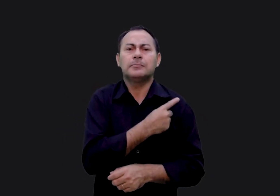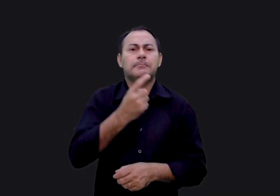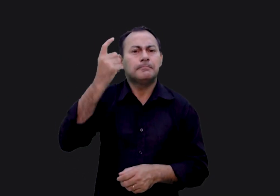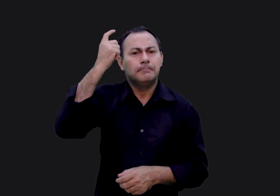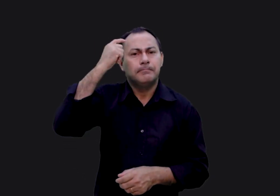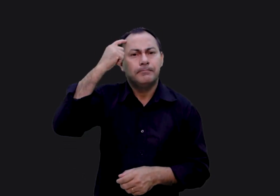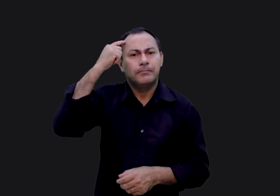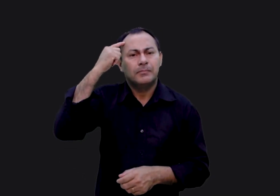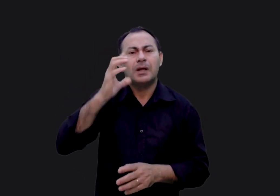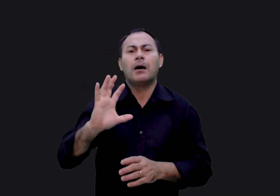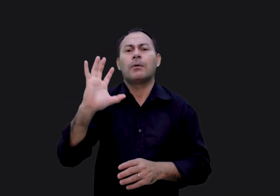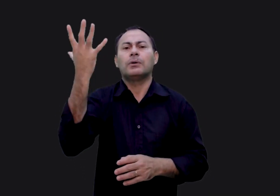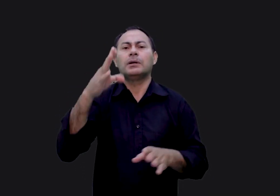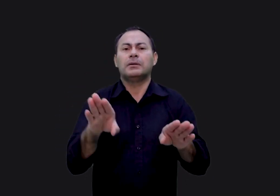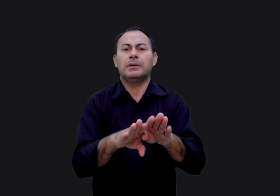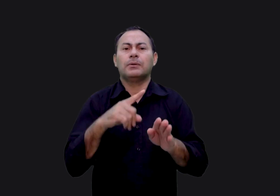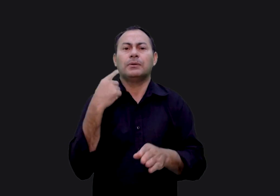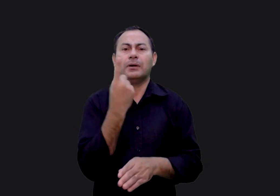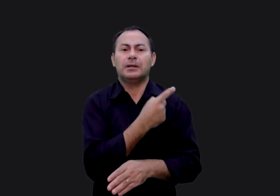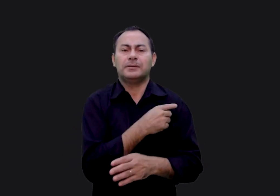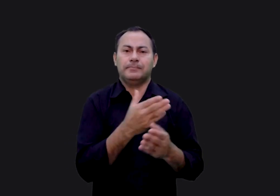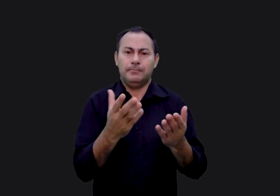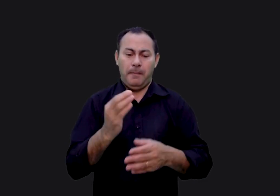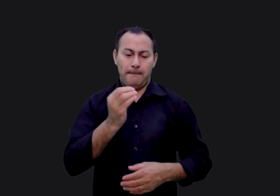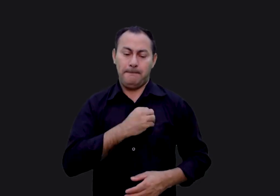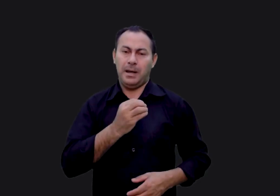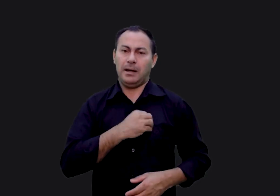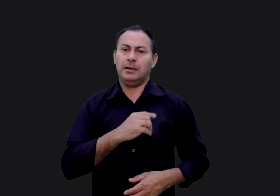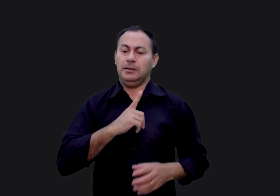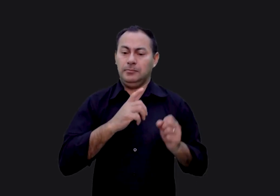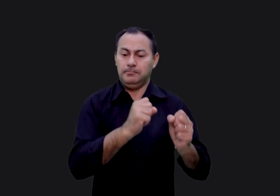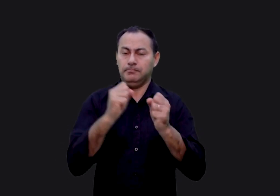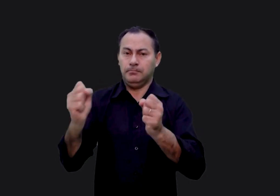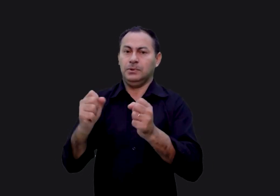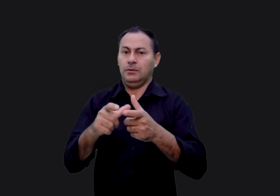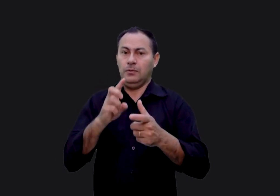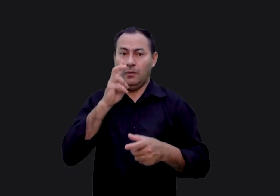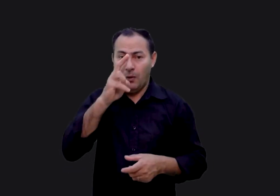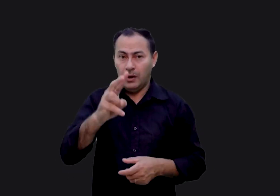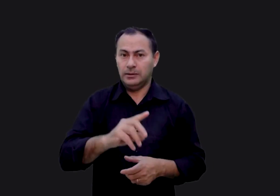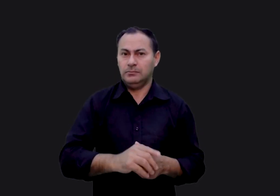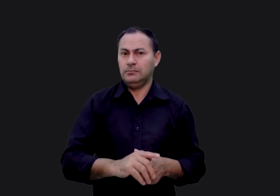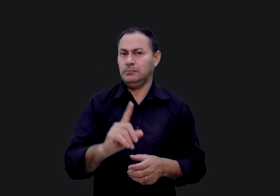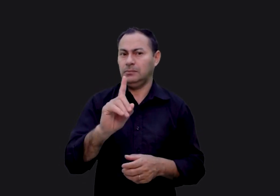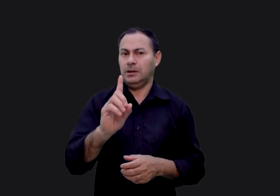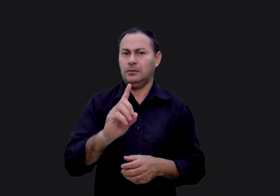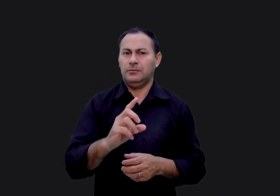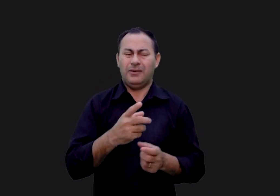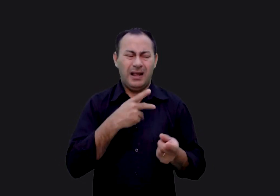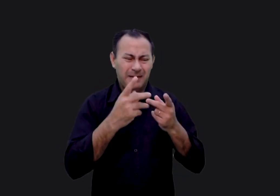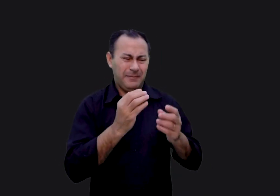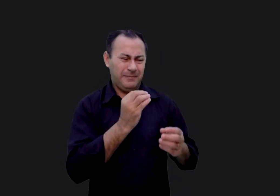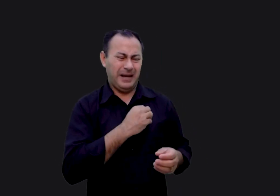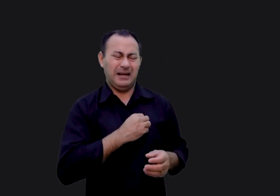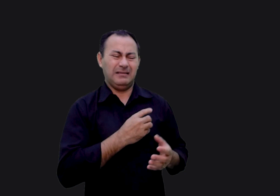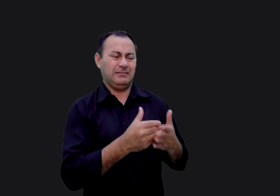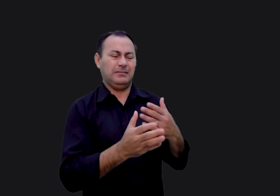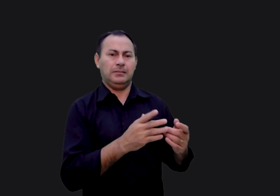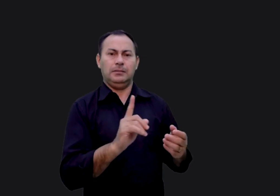para pensar que isso não acontece conosco? O pecado tem um poder muito grande. Não subestime. Não